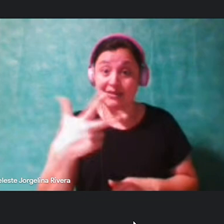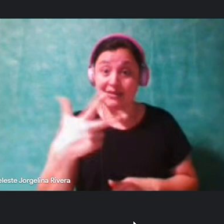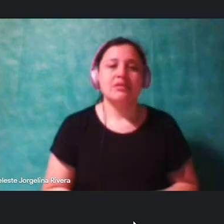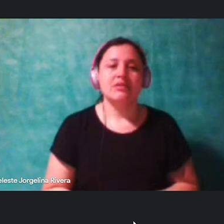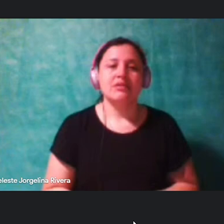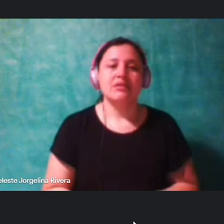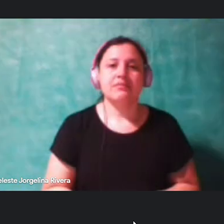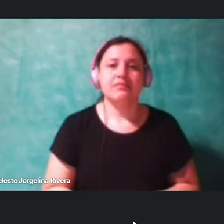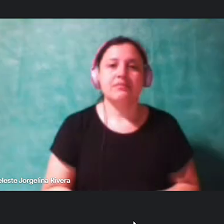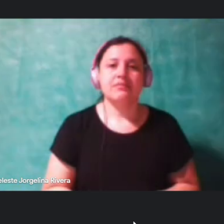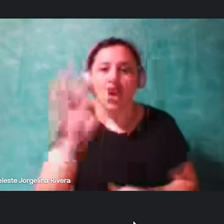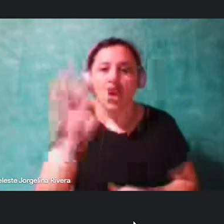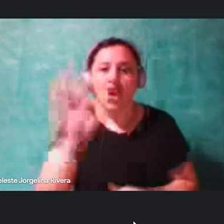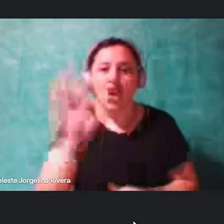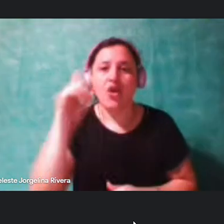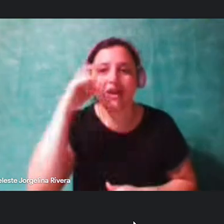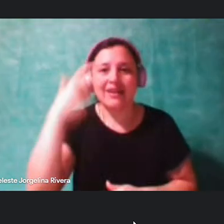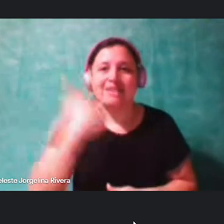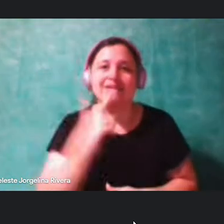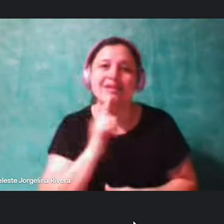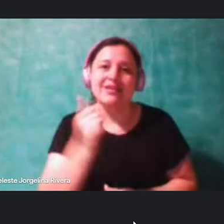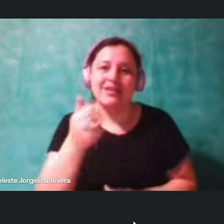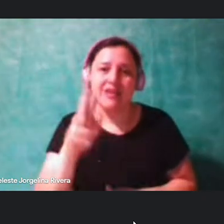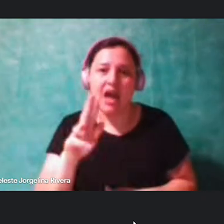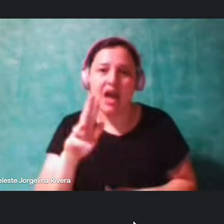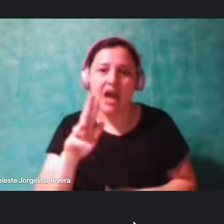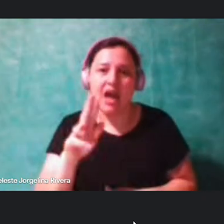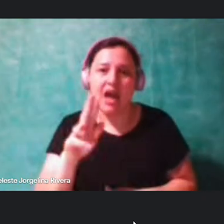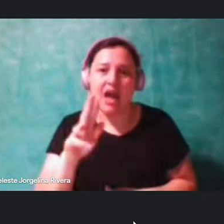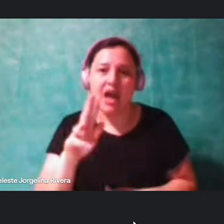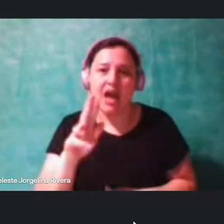es can, ¿cuál es el otro? A ver si se acuerda.